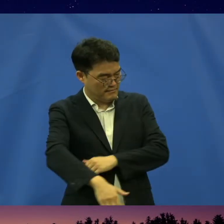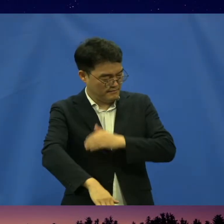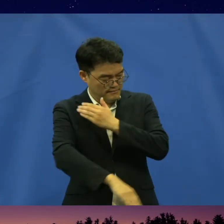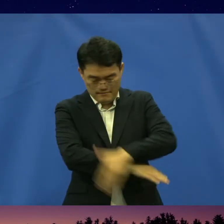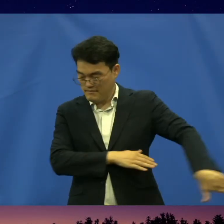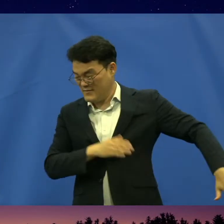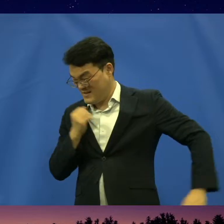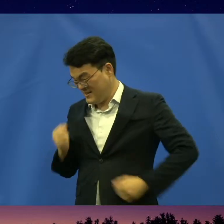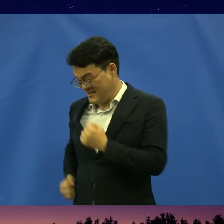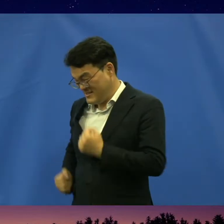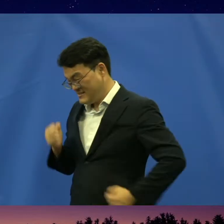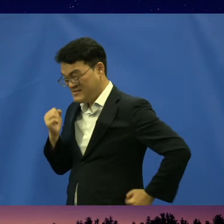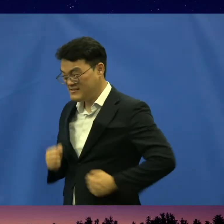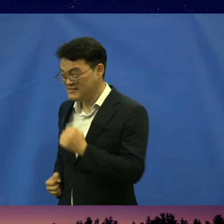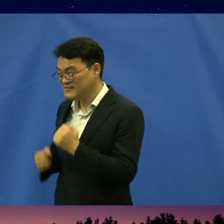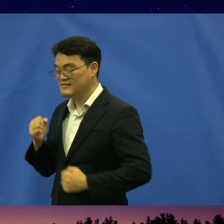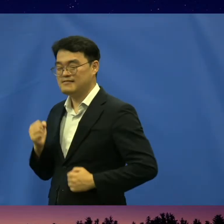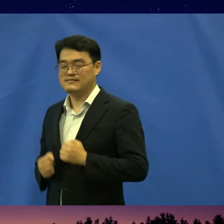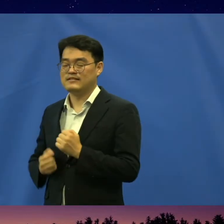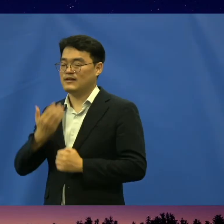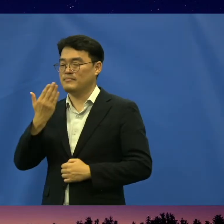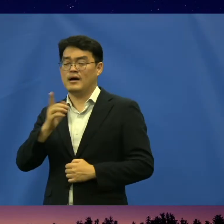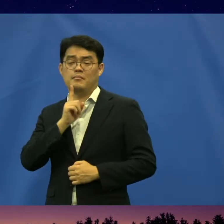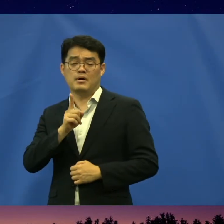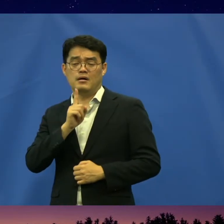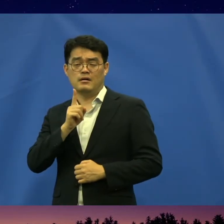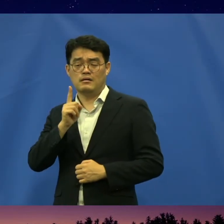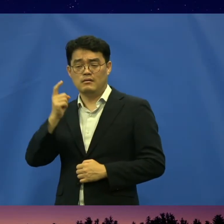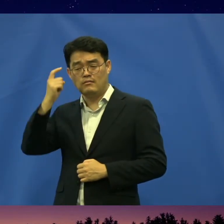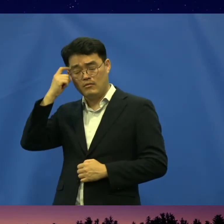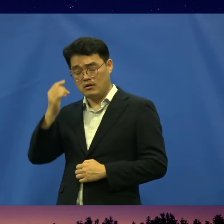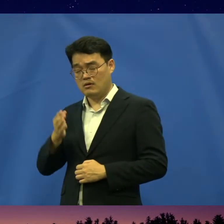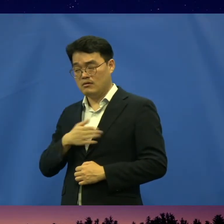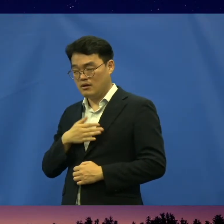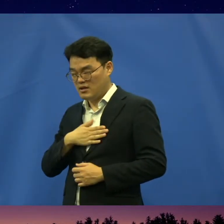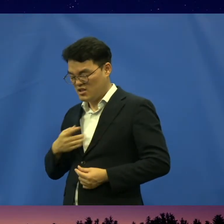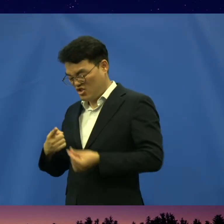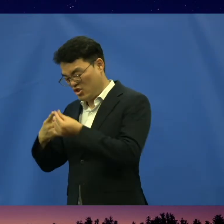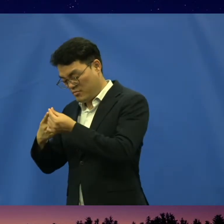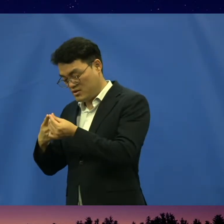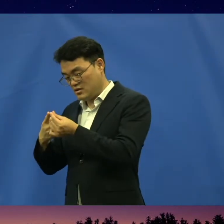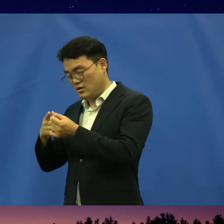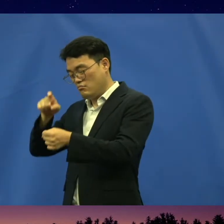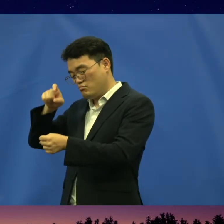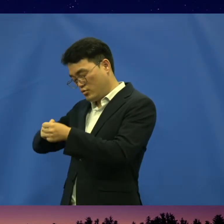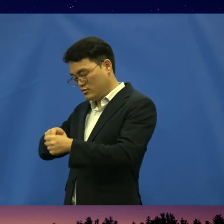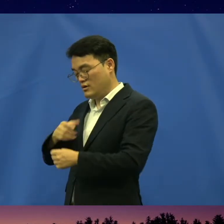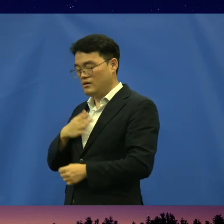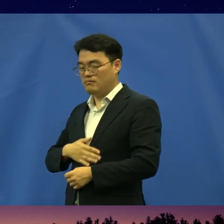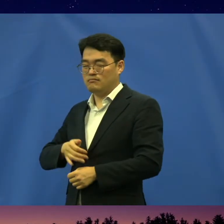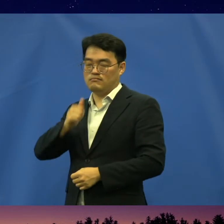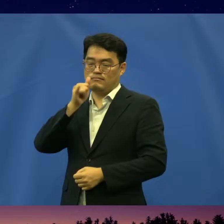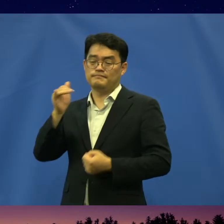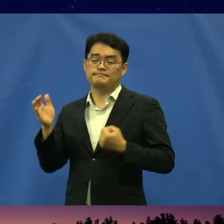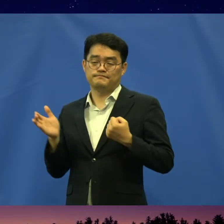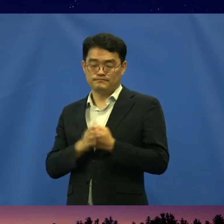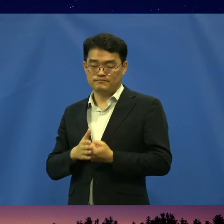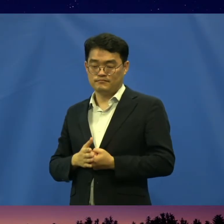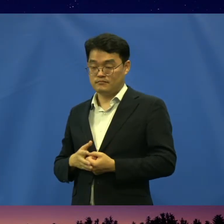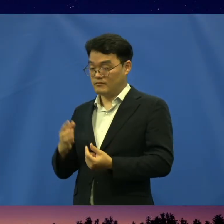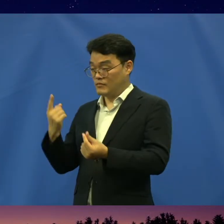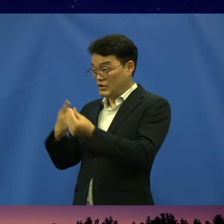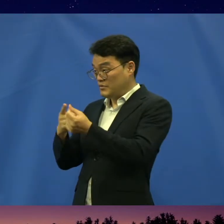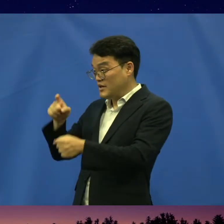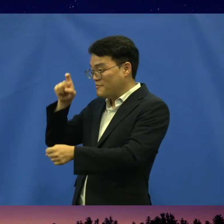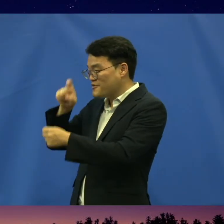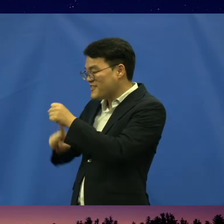여러분, 우선순위와 상관없는 것들에 대해서는 주저없이 노라고 말할 수 있어야 돼요. 혹시 여러분 삶이 혼란해져 있는